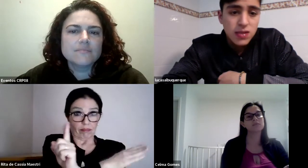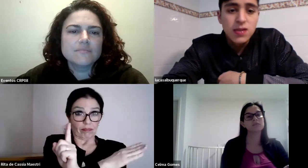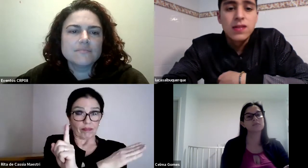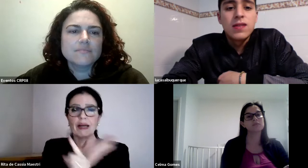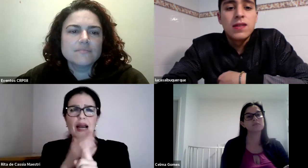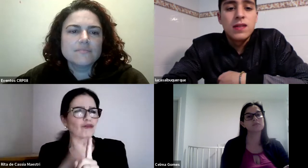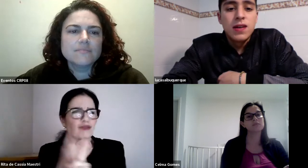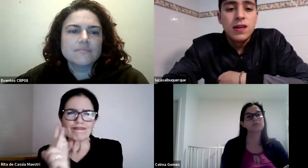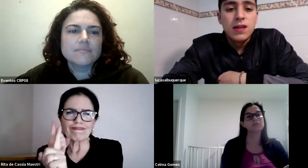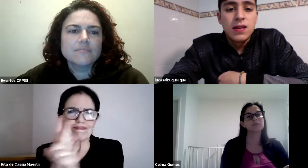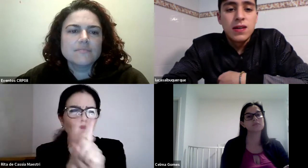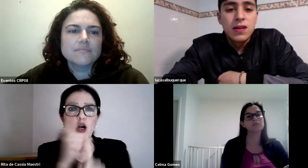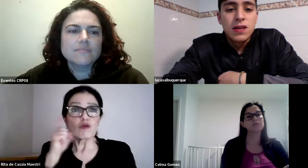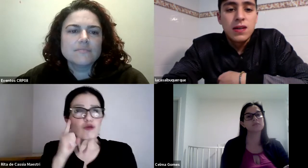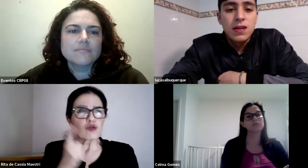Antes,